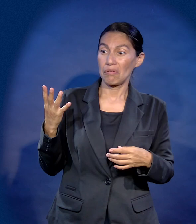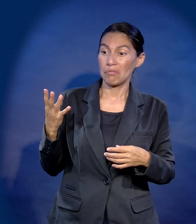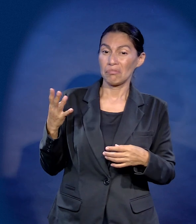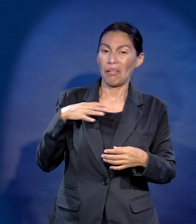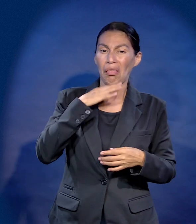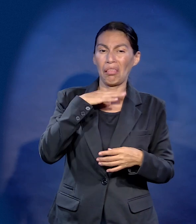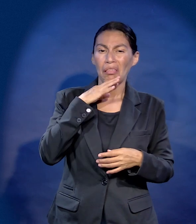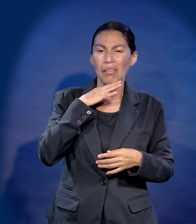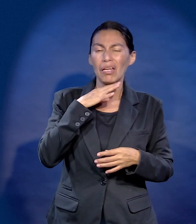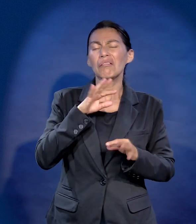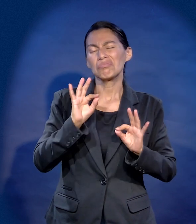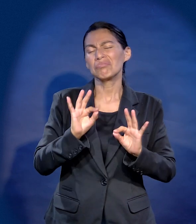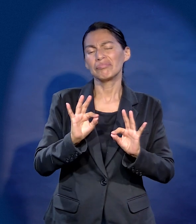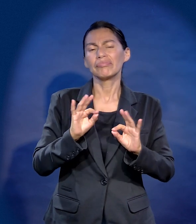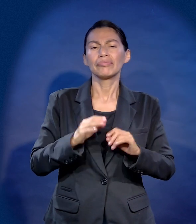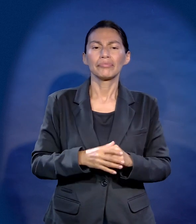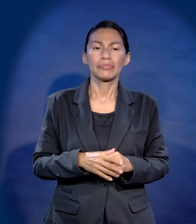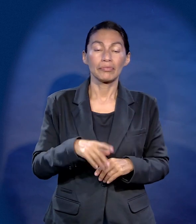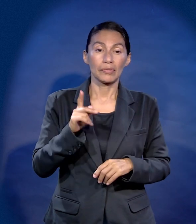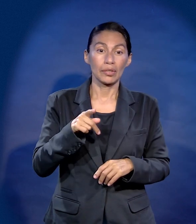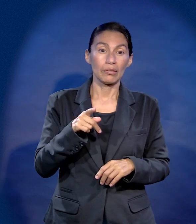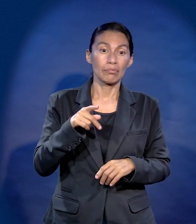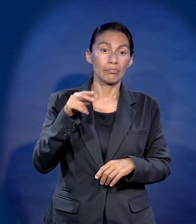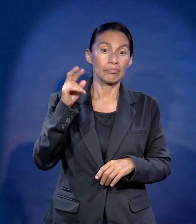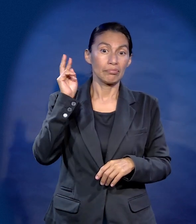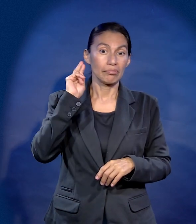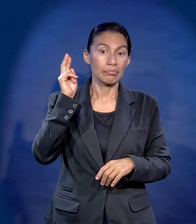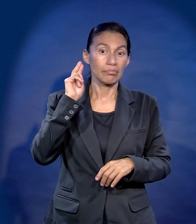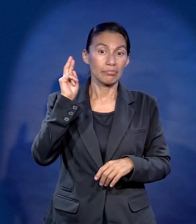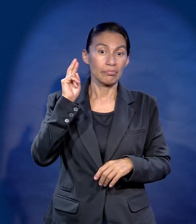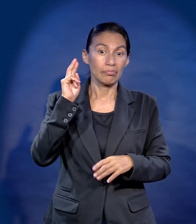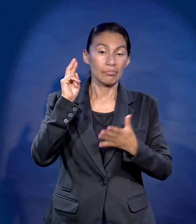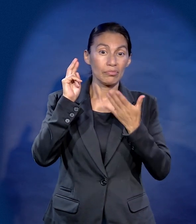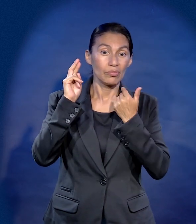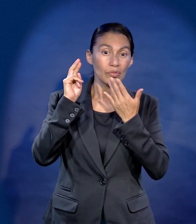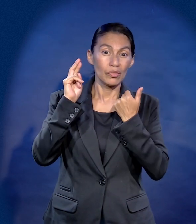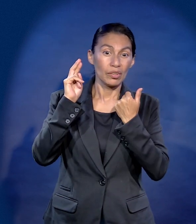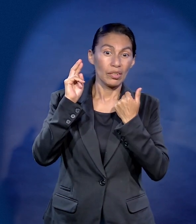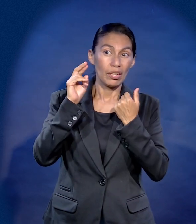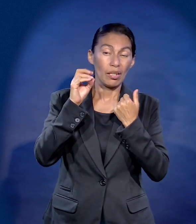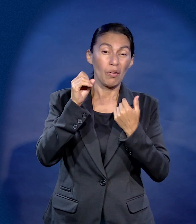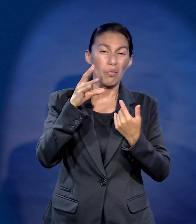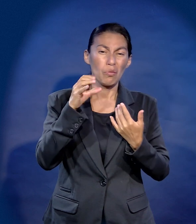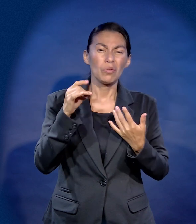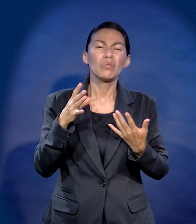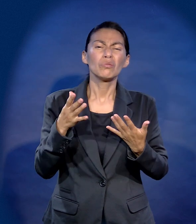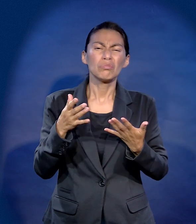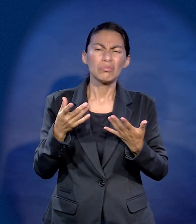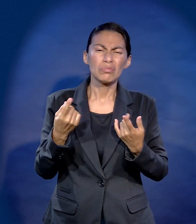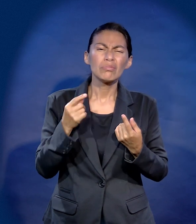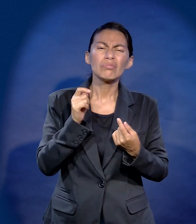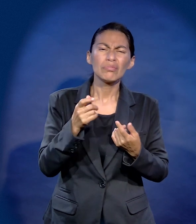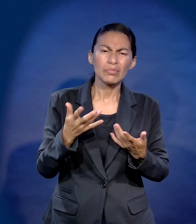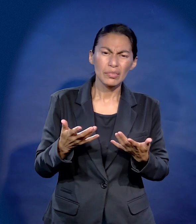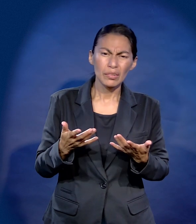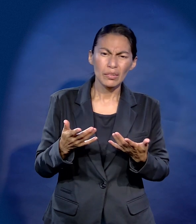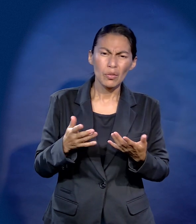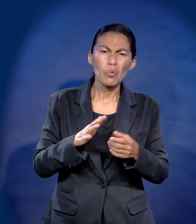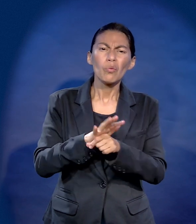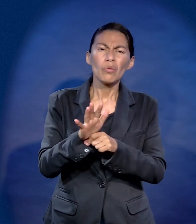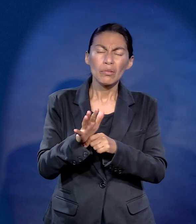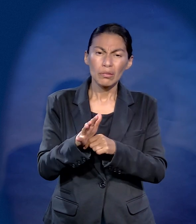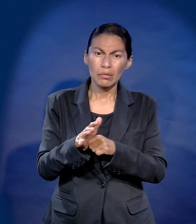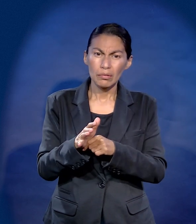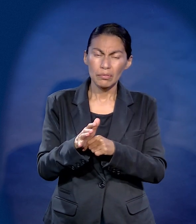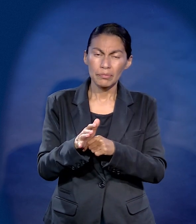Estoy haciendo esto y nadie se da cuenta. Todo está bien. Pero la alarma está sonando. ¿Y dónde está esa alarma, mis hermanos? ¿Dónde está